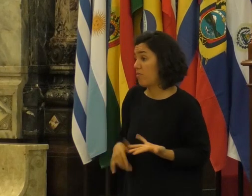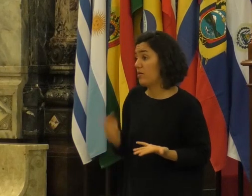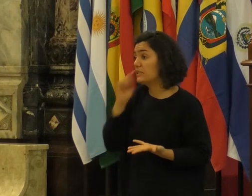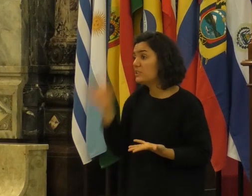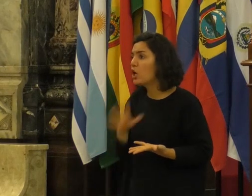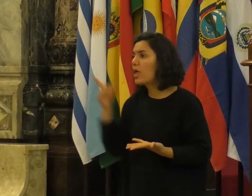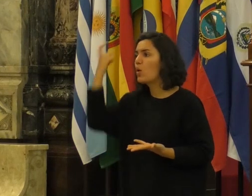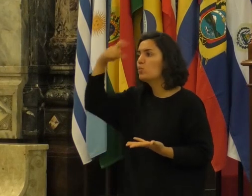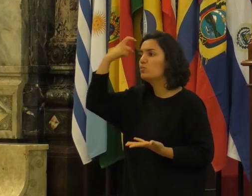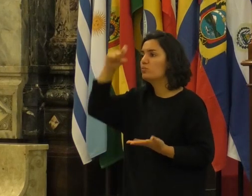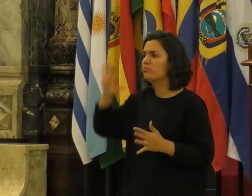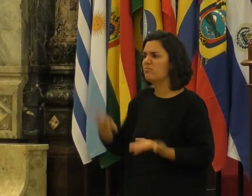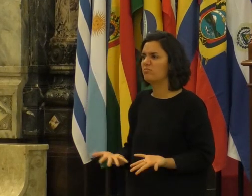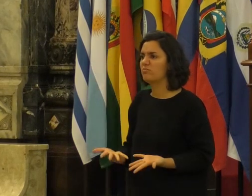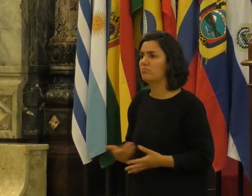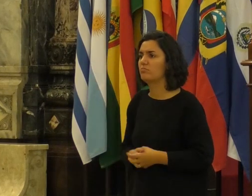psicología rusa?